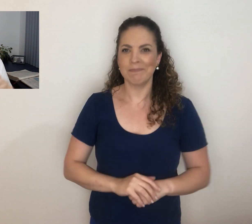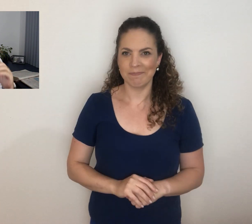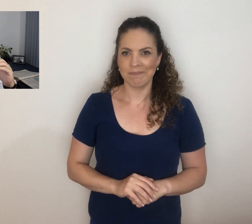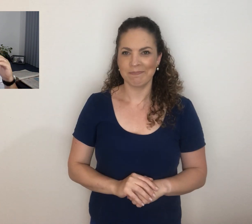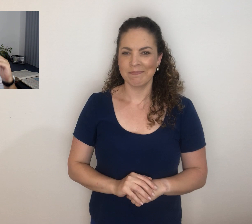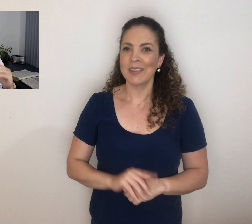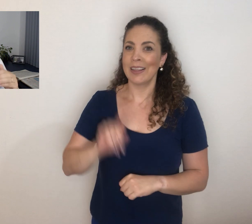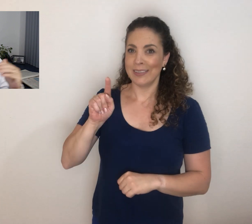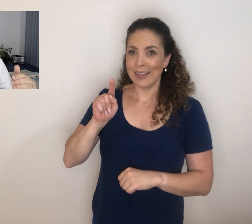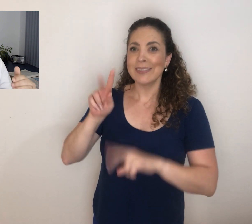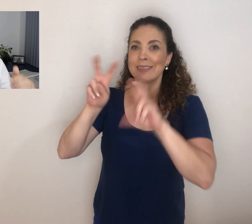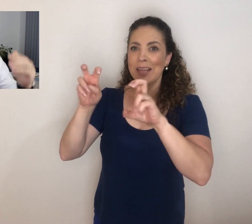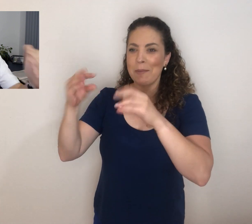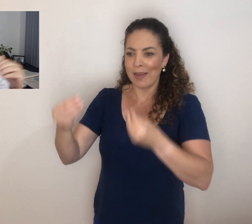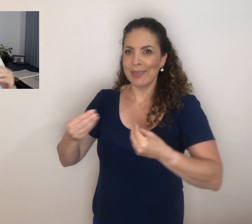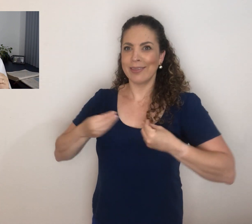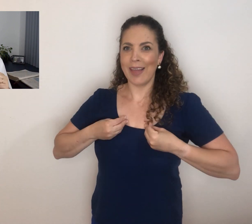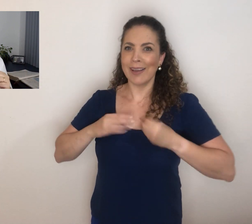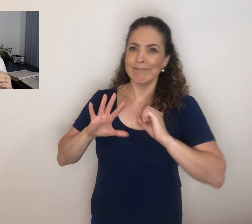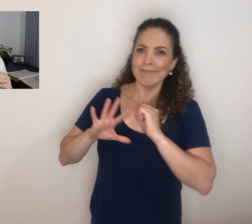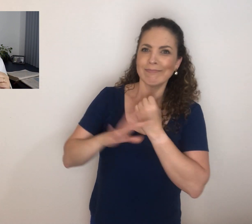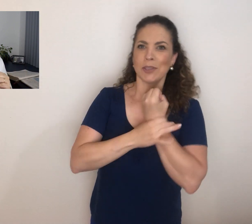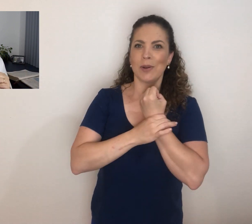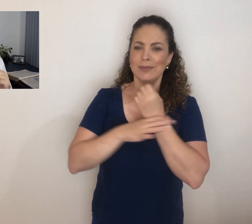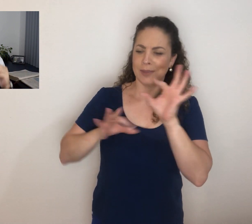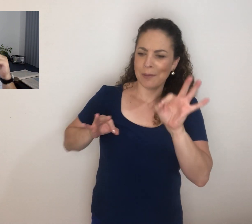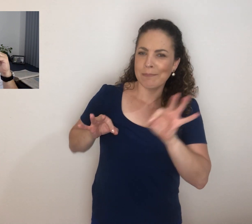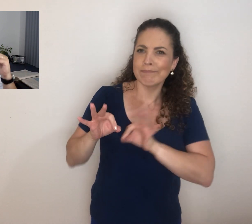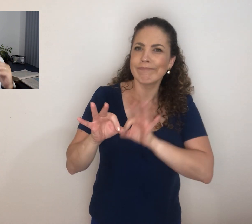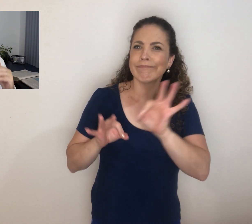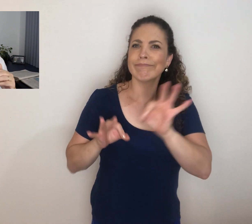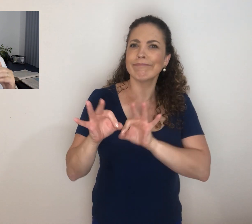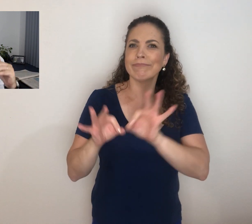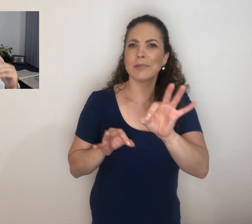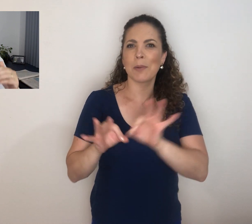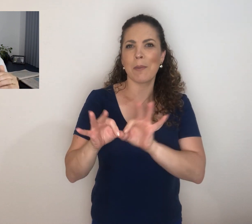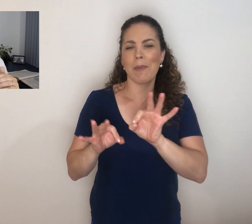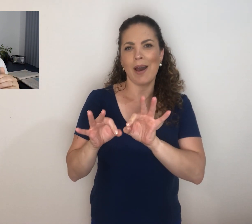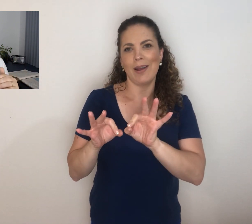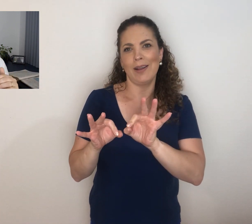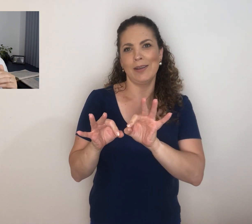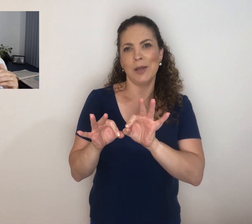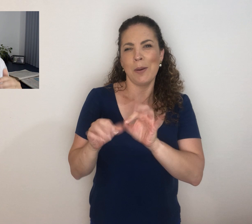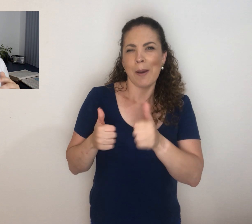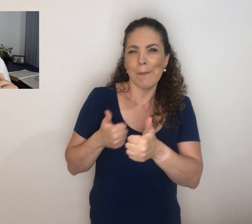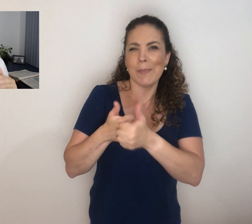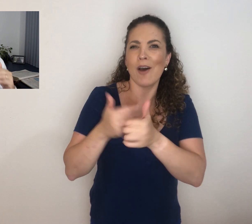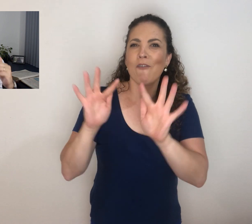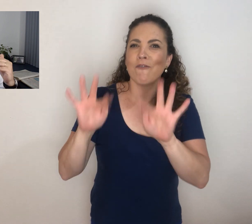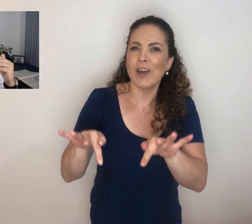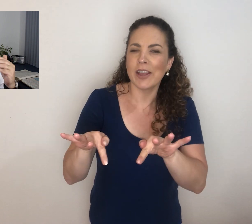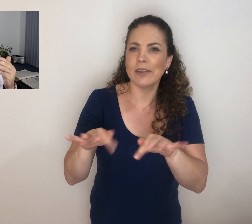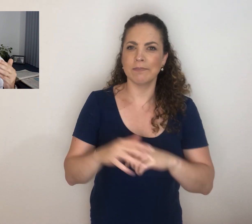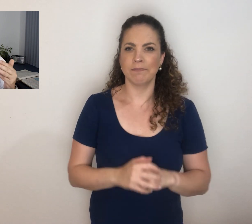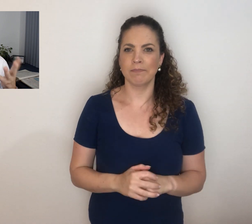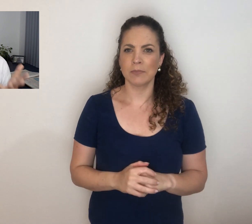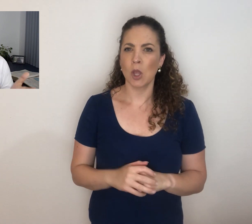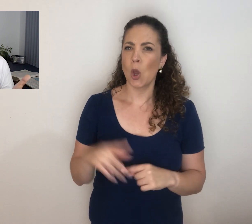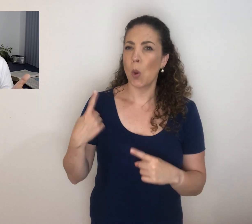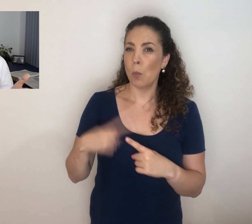tudo, prepara-nos para o fim. Os ensinamentos proféticos sobre o fim não são